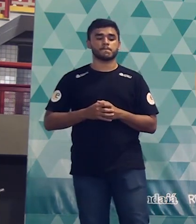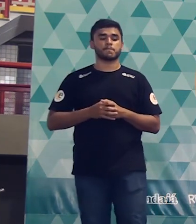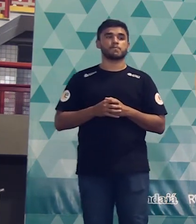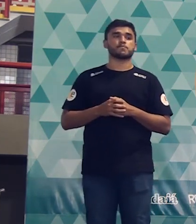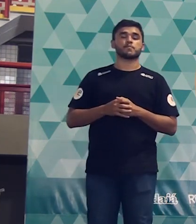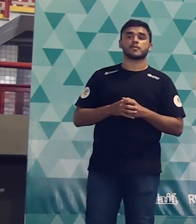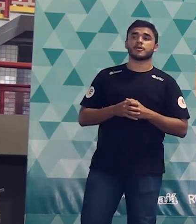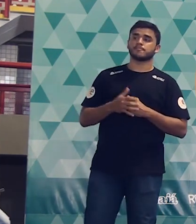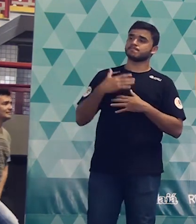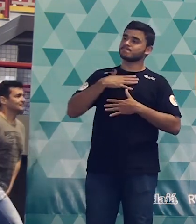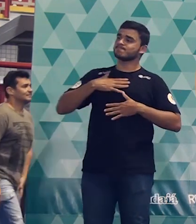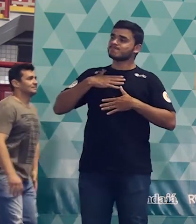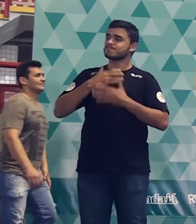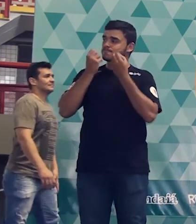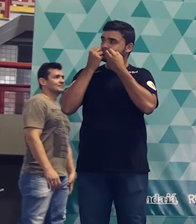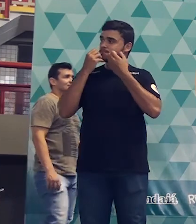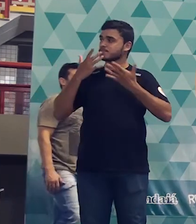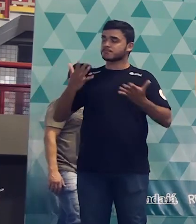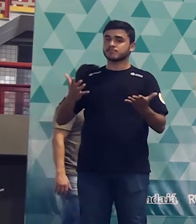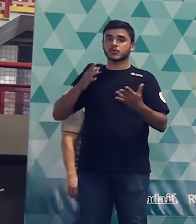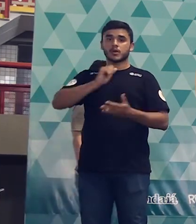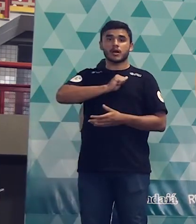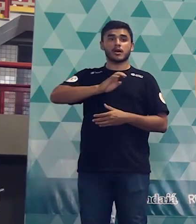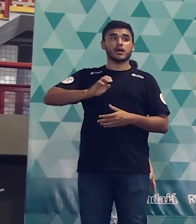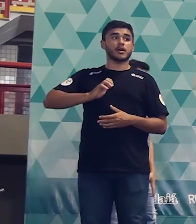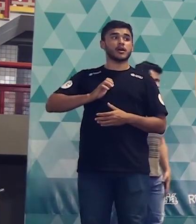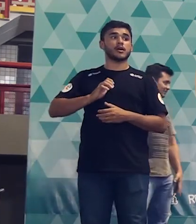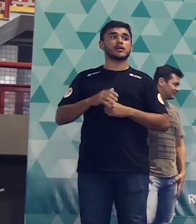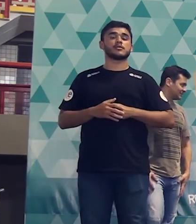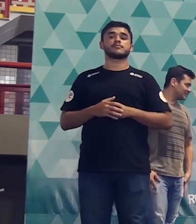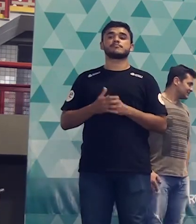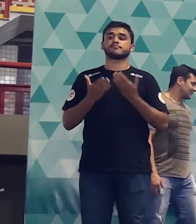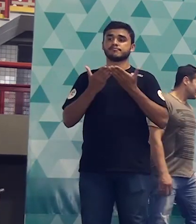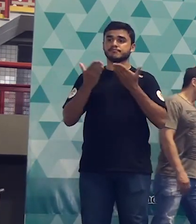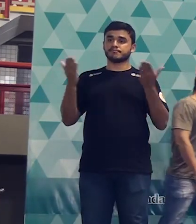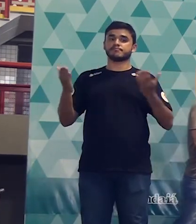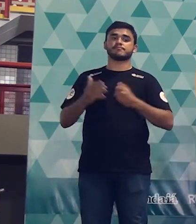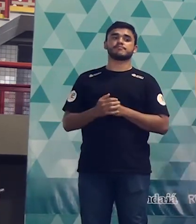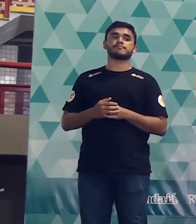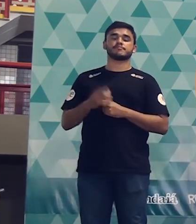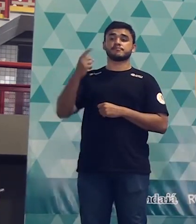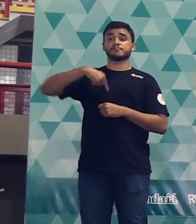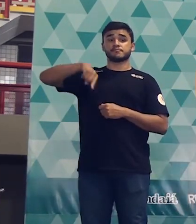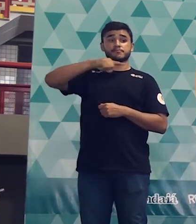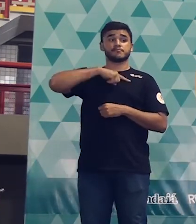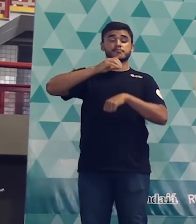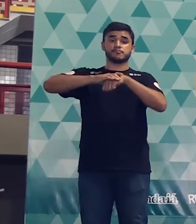Um prazer servir a vocês de verdade, ó. Coração do prof. Espero que